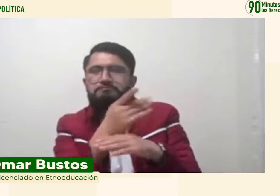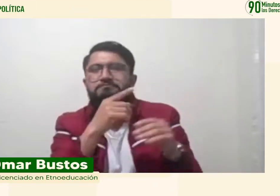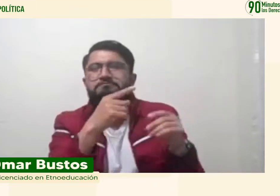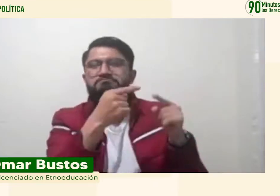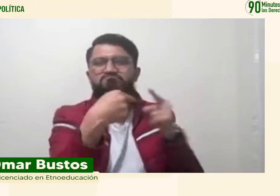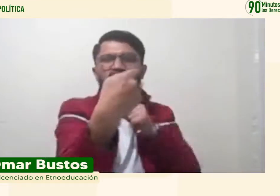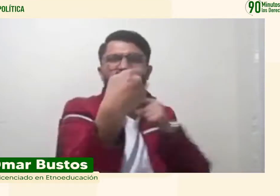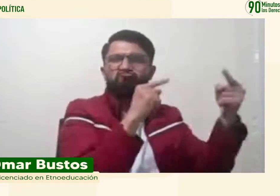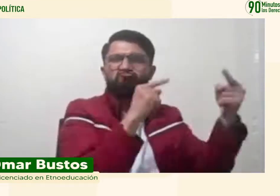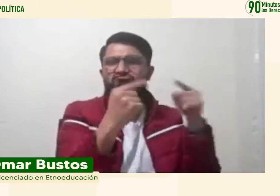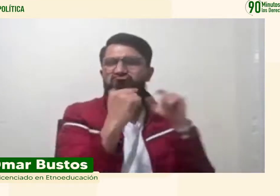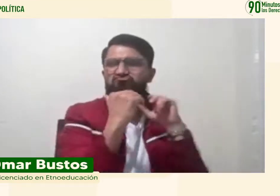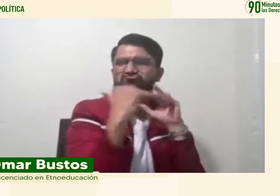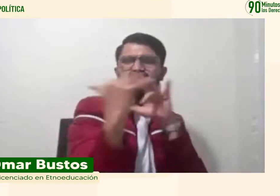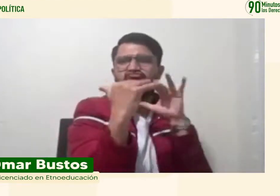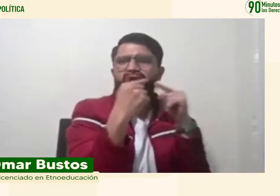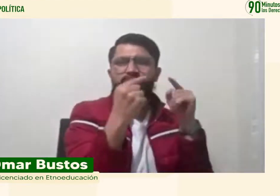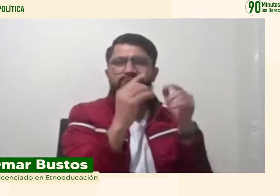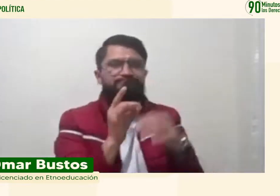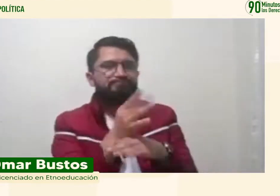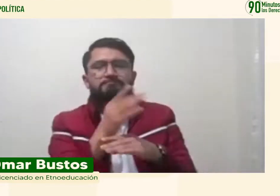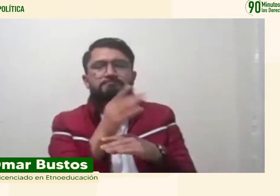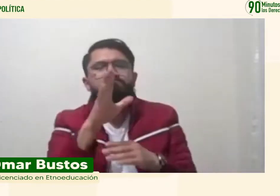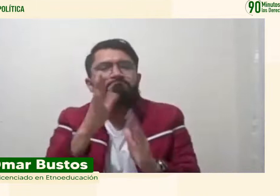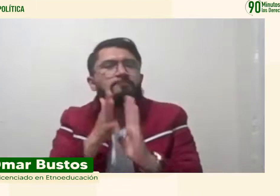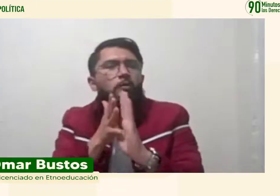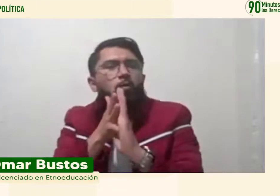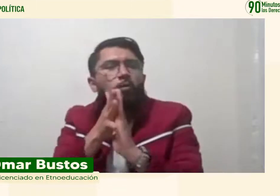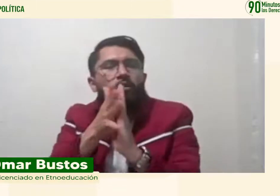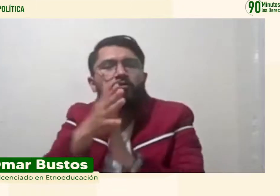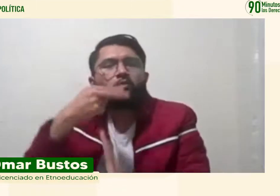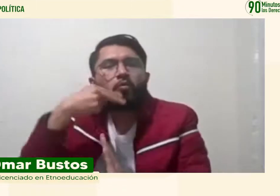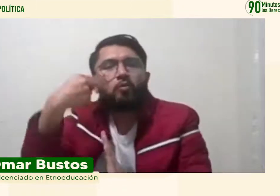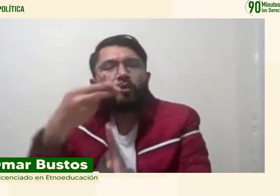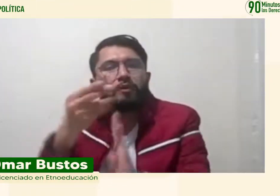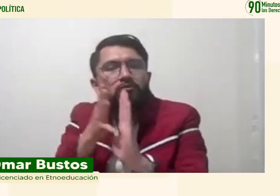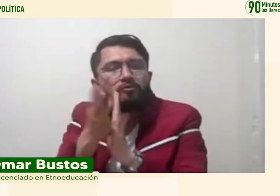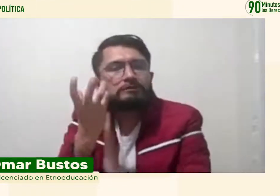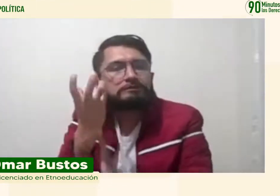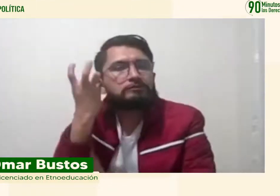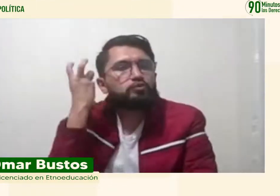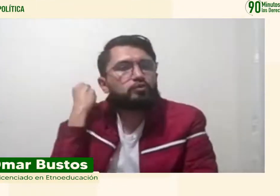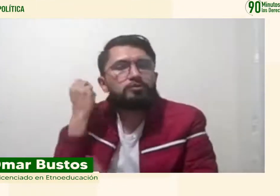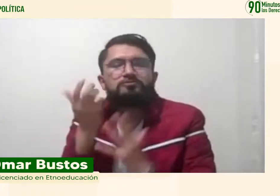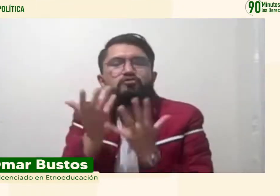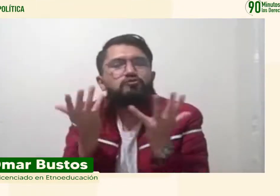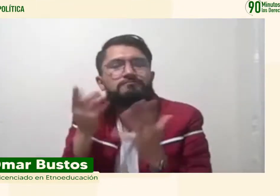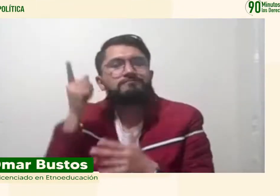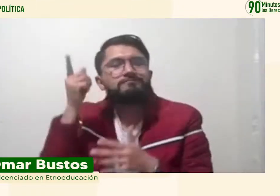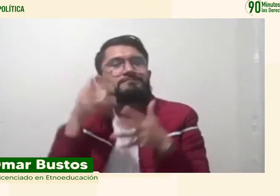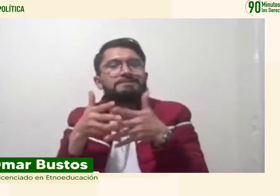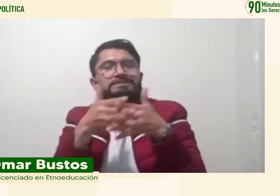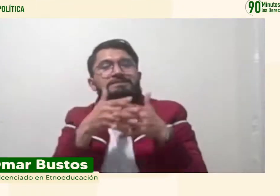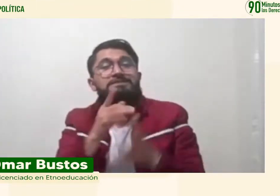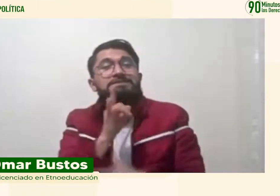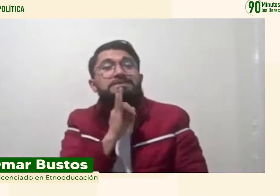la unión es importante pensar que alguien va a ganar con una discusión o una guerra podemos de la historia